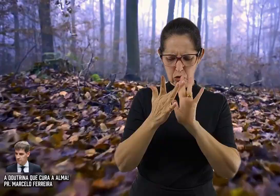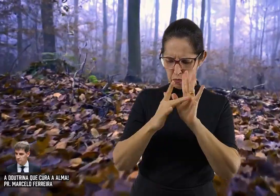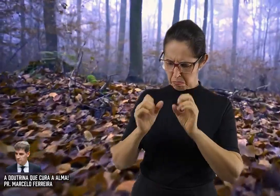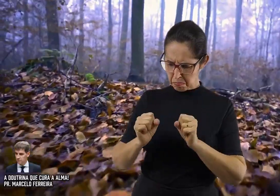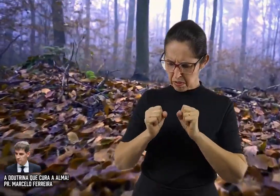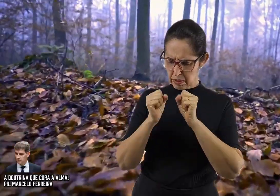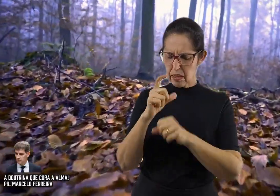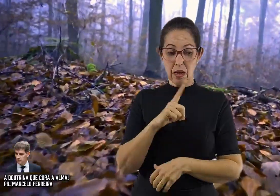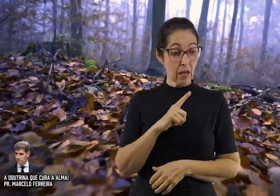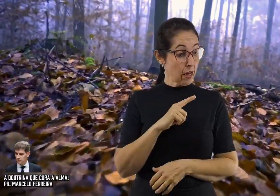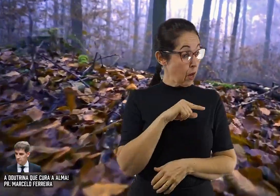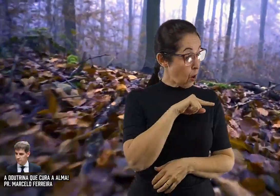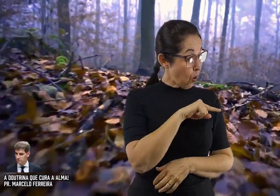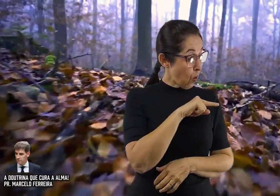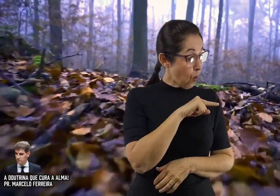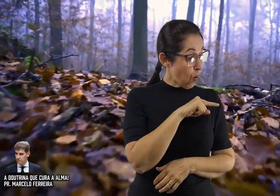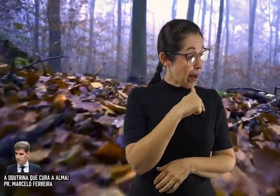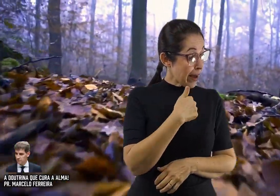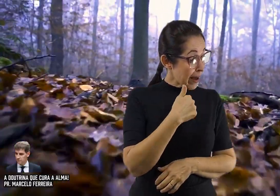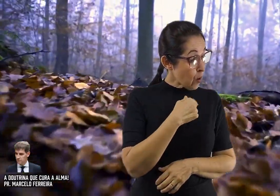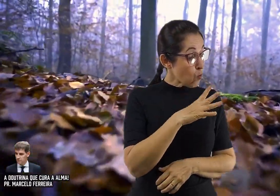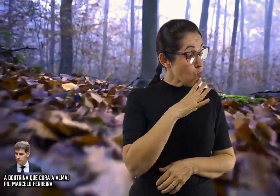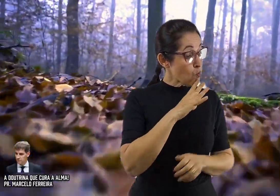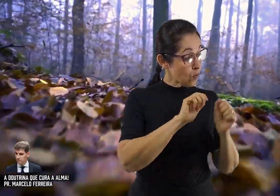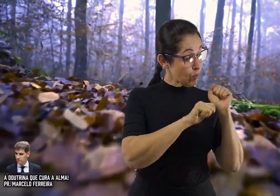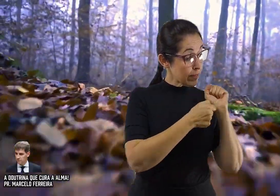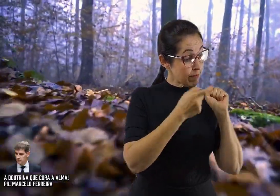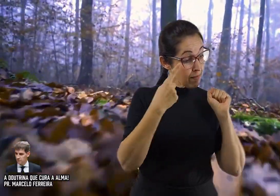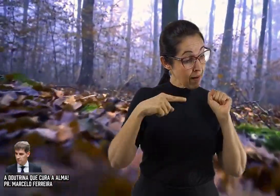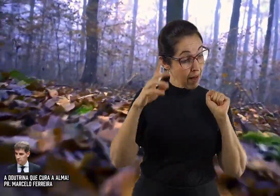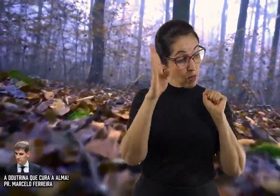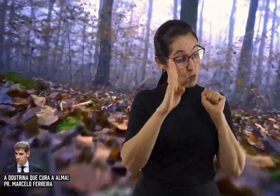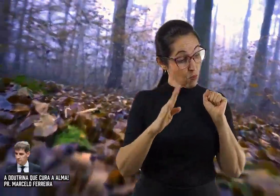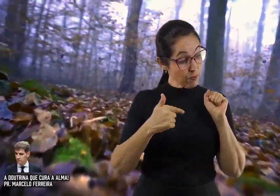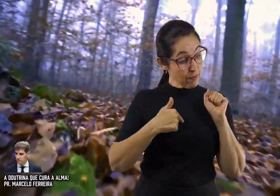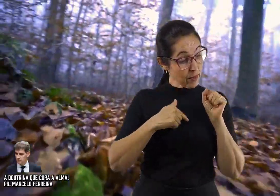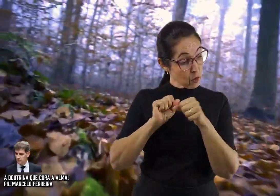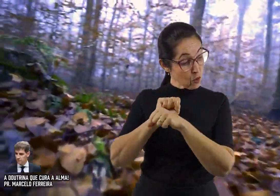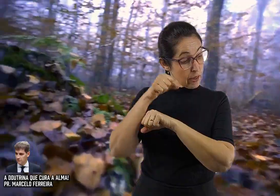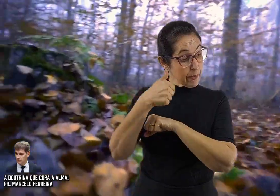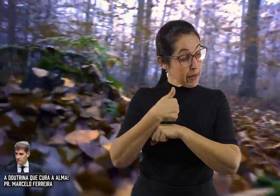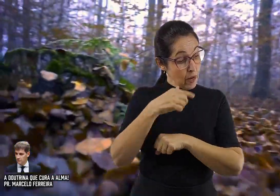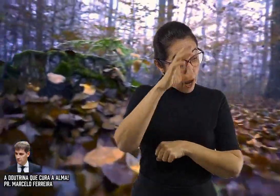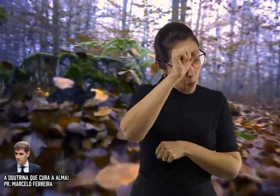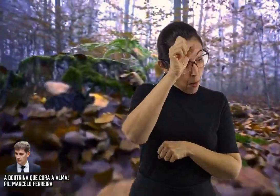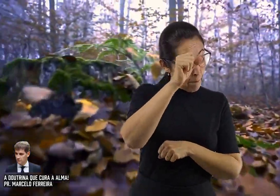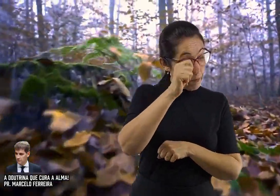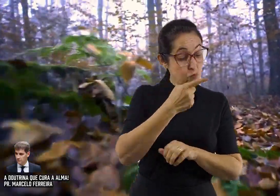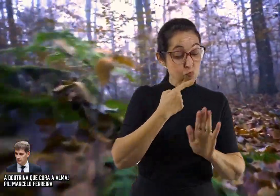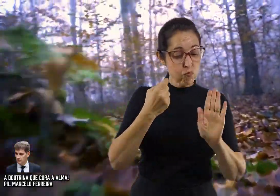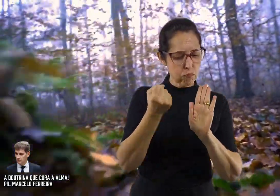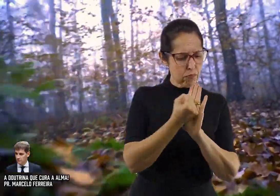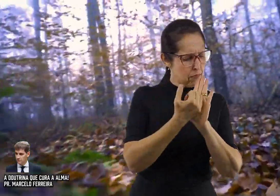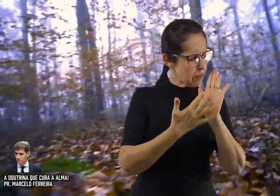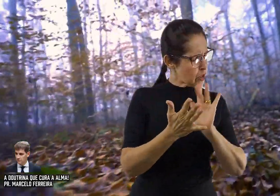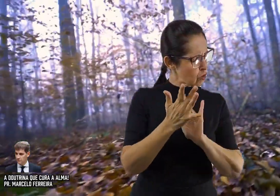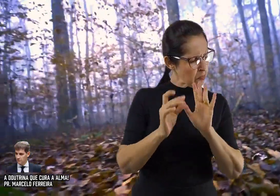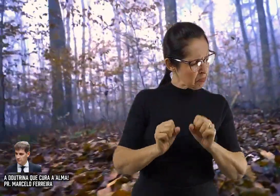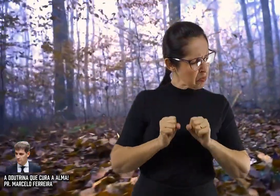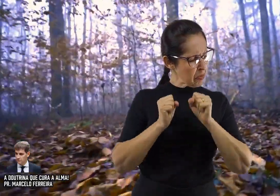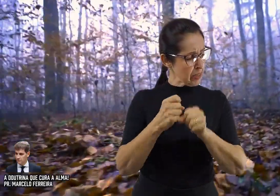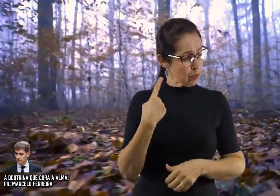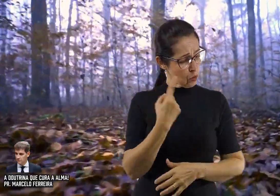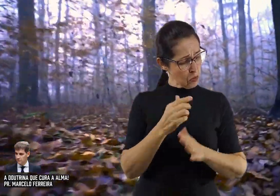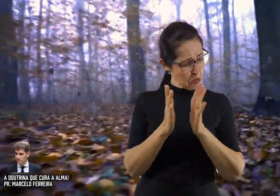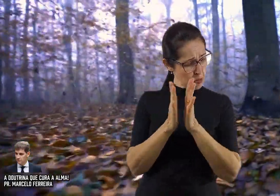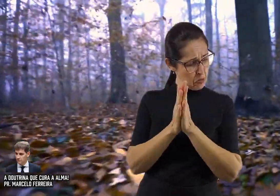Olha, eu sei um segredo, eu aprendi uma coisa. Eu fui num seminário, assim, há poder no sangue de Jesus. Quando nós clamamos,